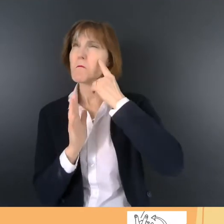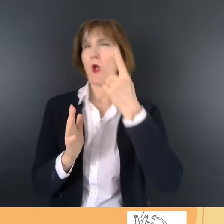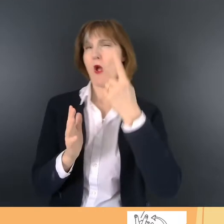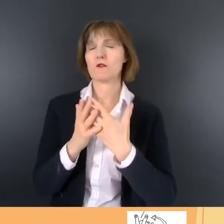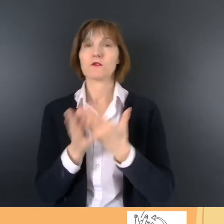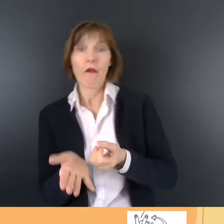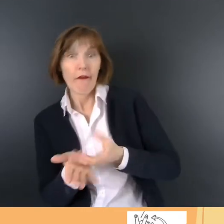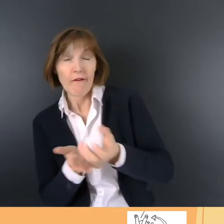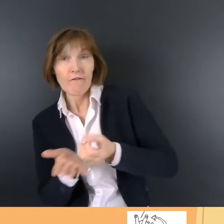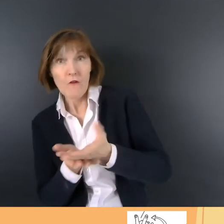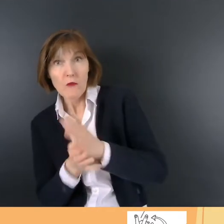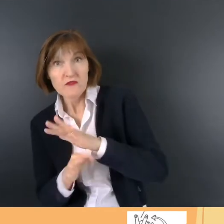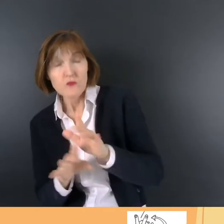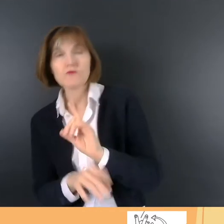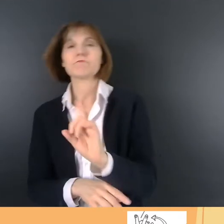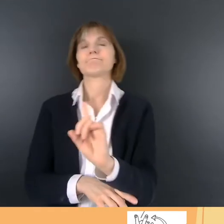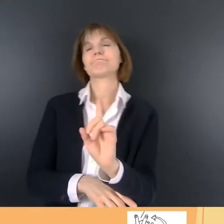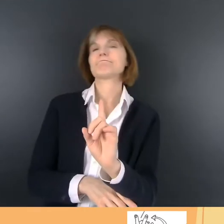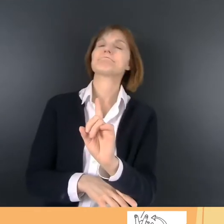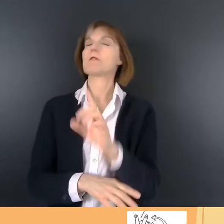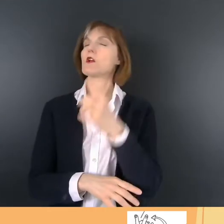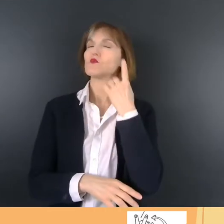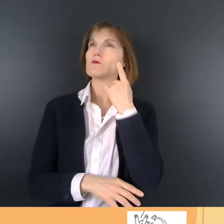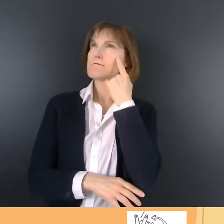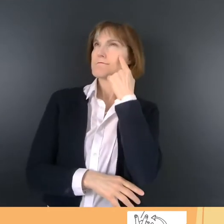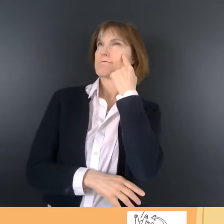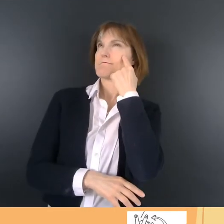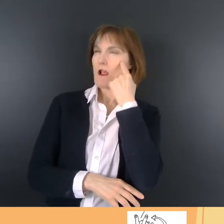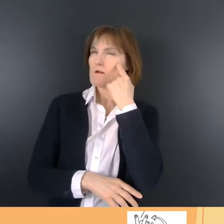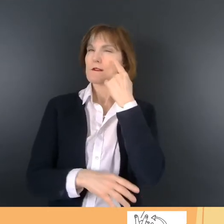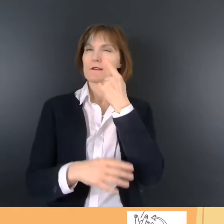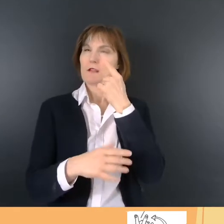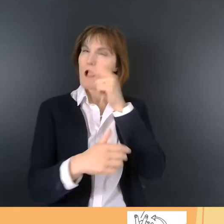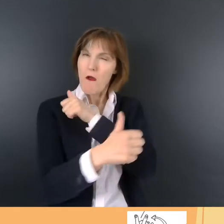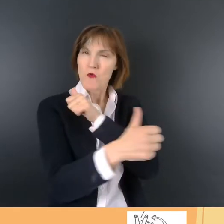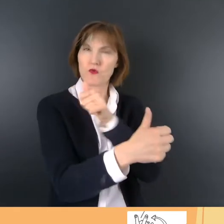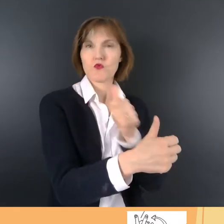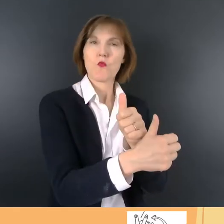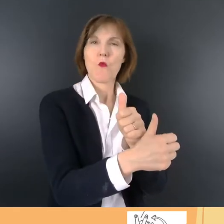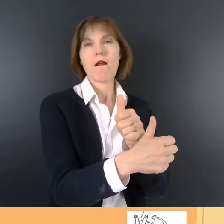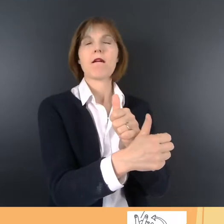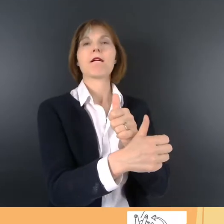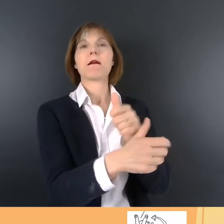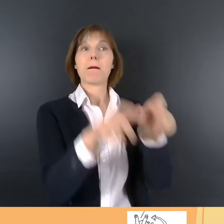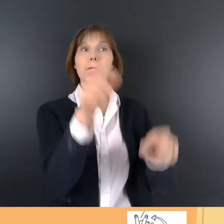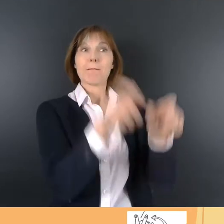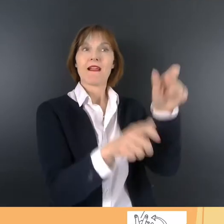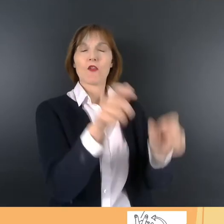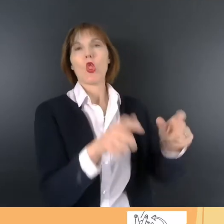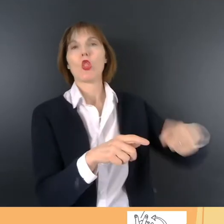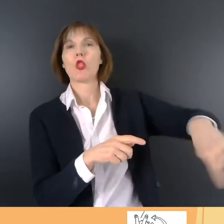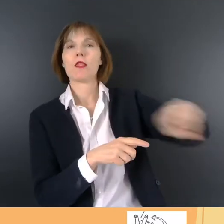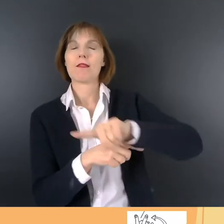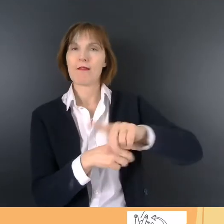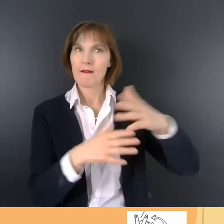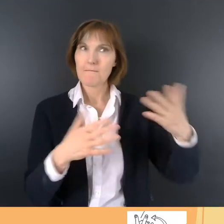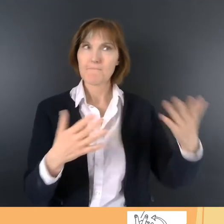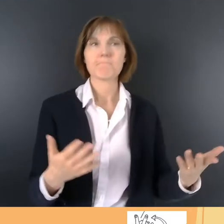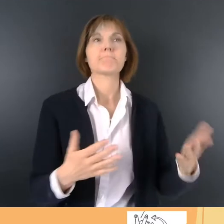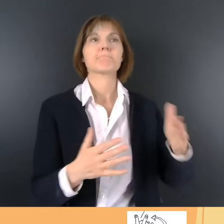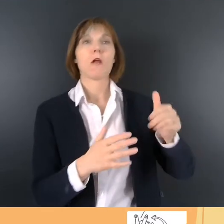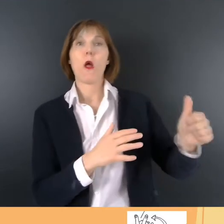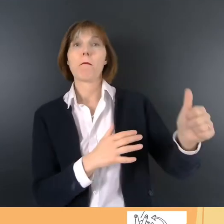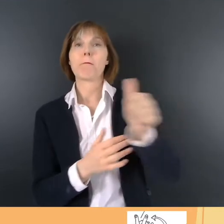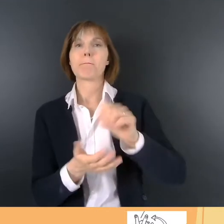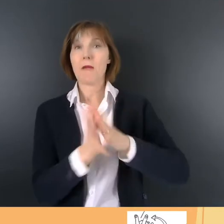informative seulement, mais pour rejoindre des personnes qui s'exercent, pardon, qui